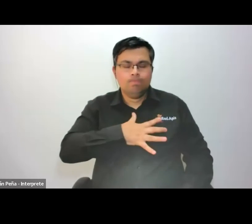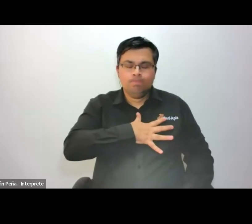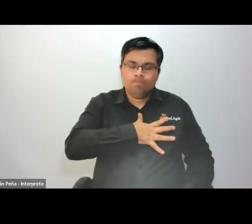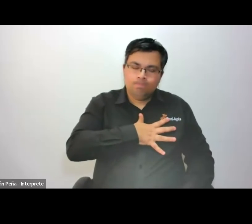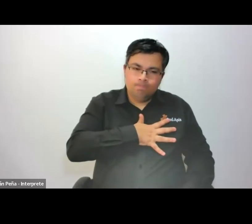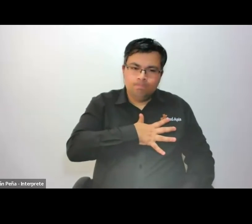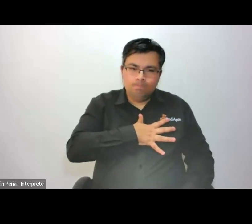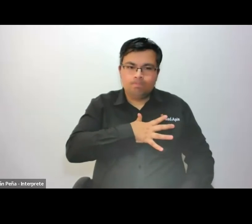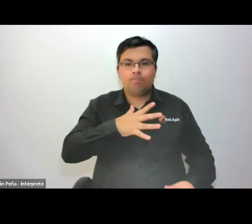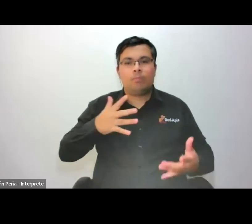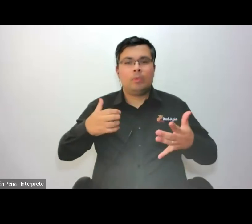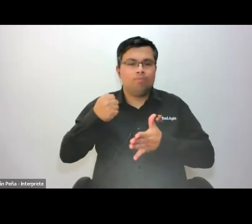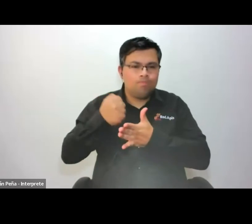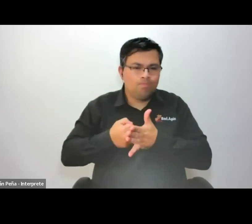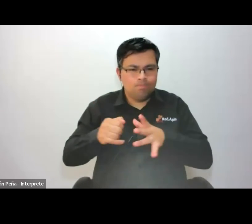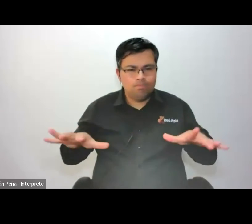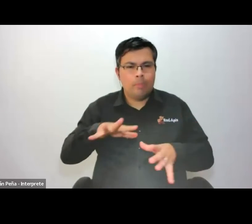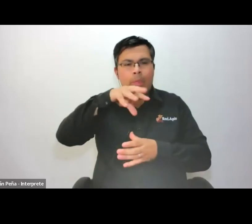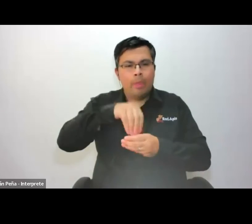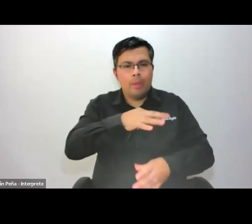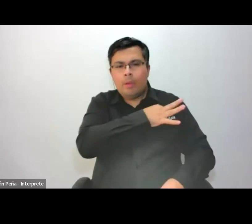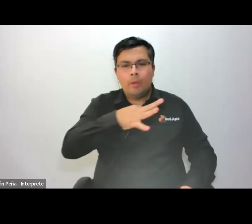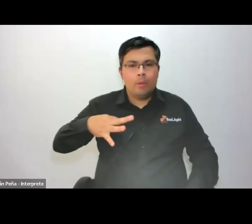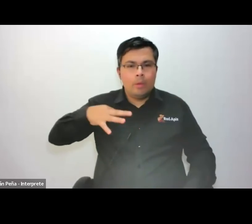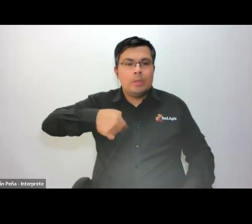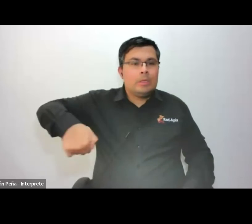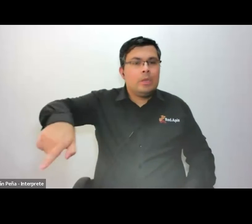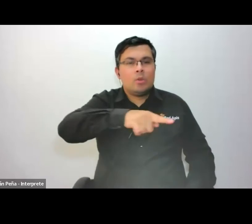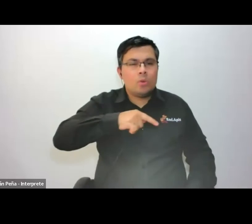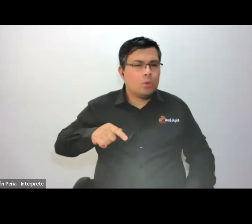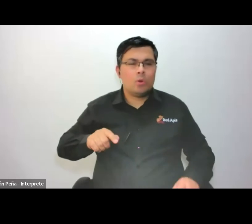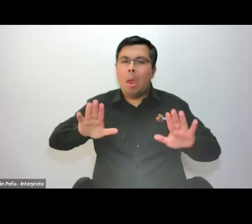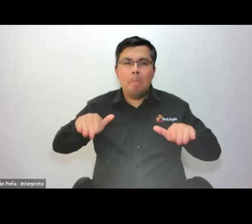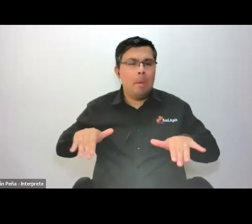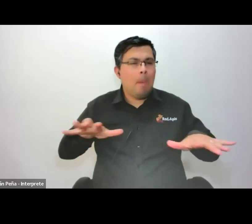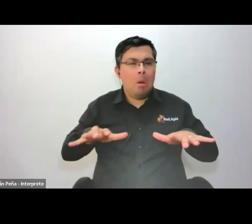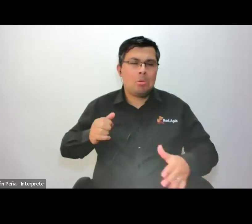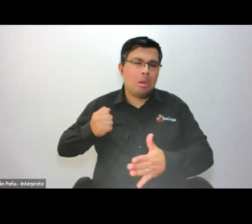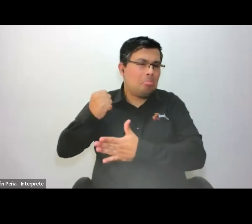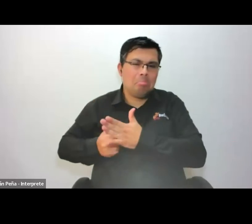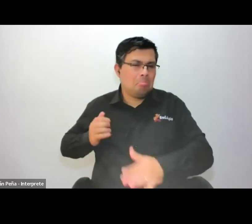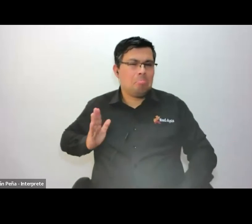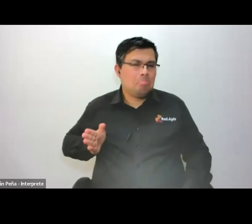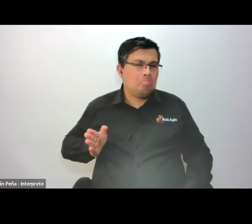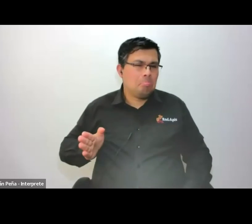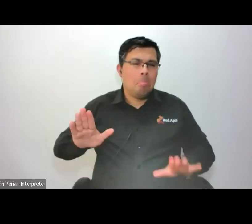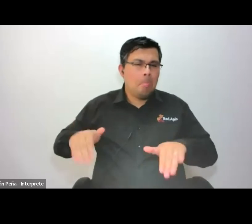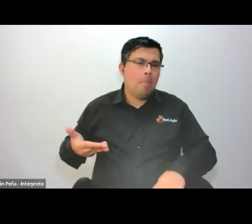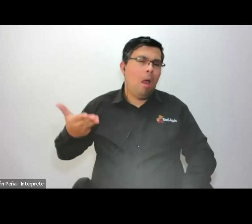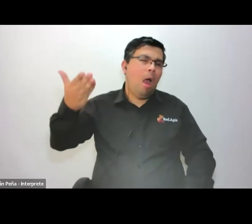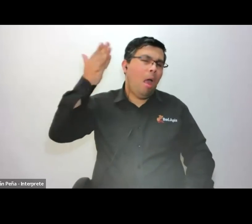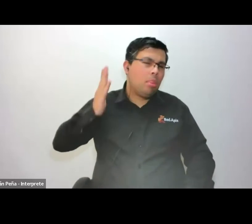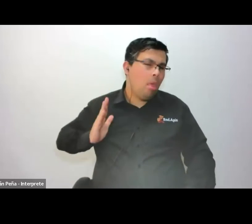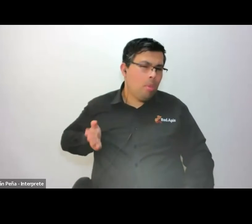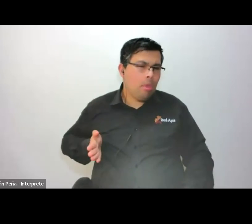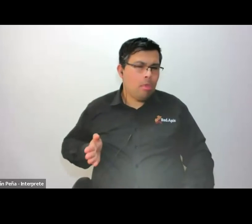Si nosotros seguimos haciendo las cosas igual como las hacemos, es muy improbable que funcione un proceso